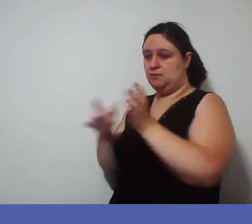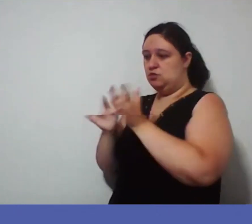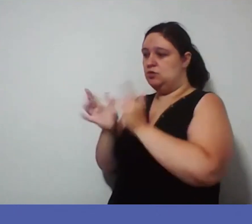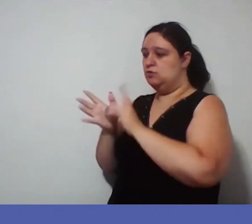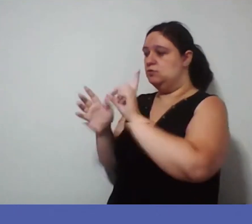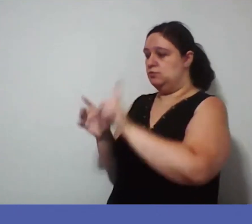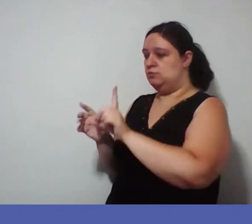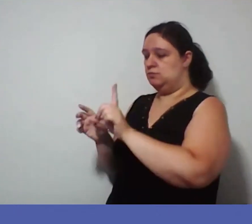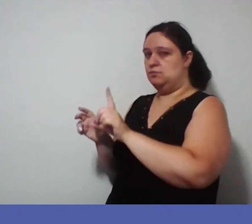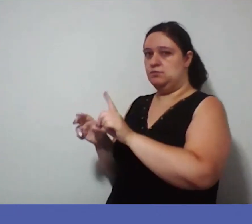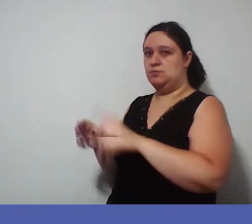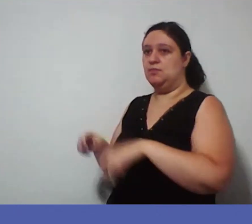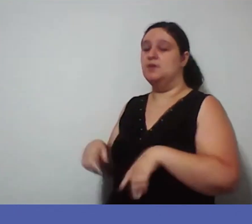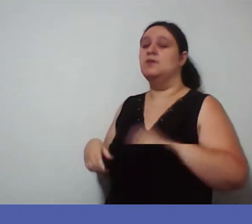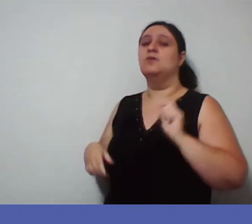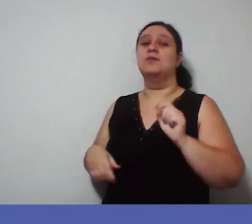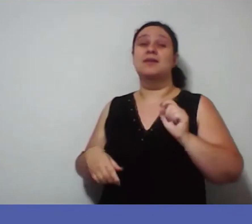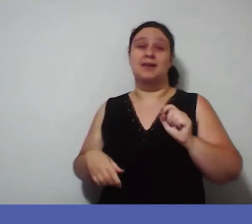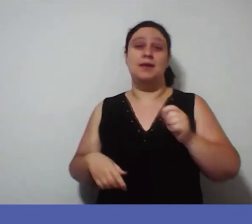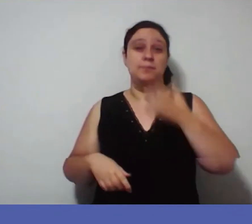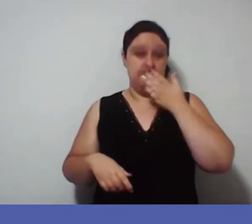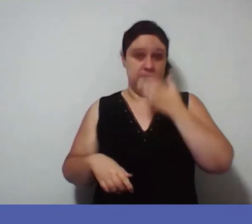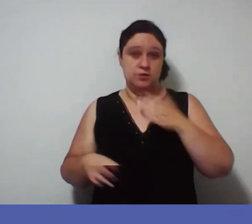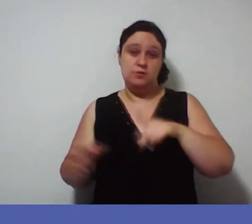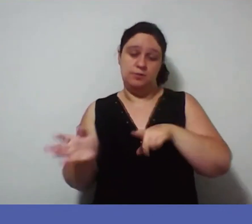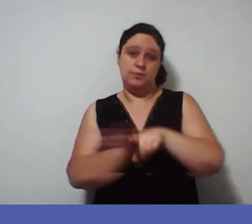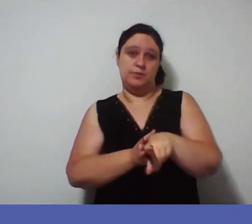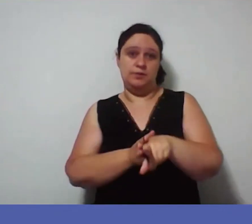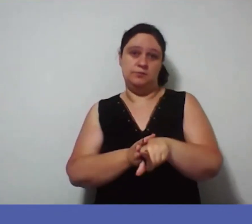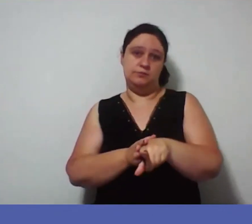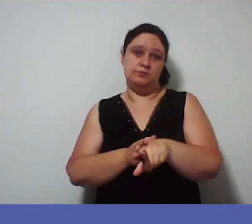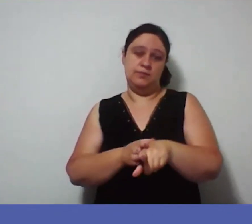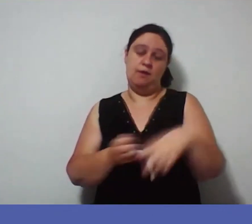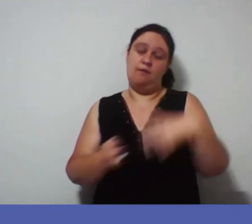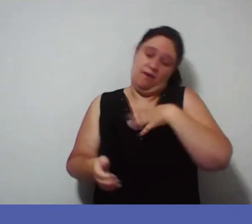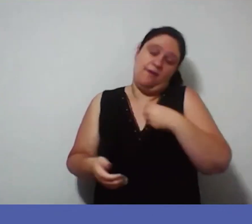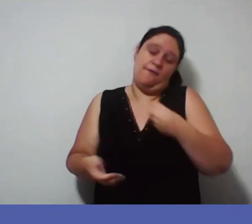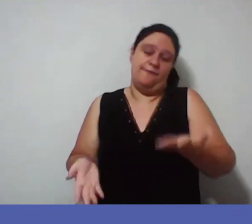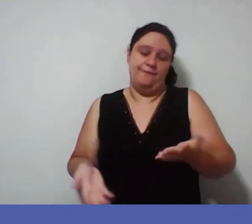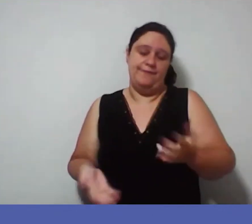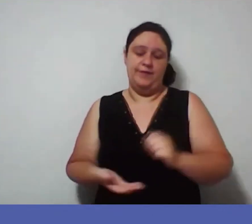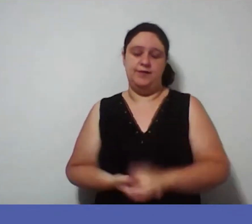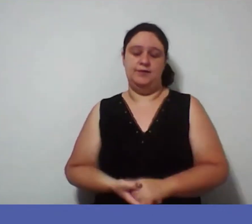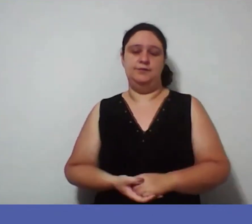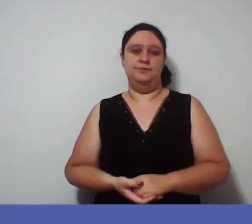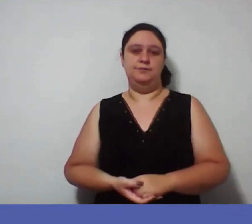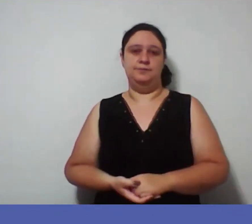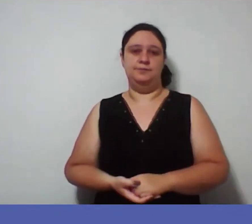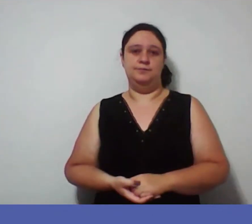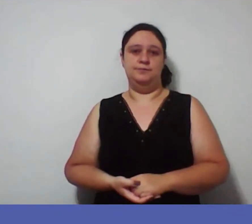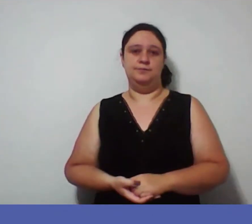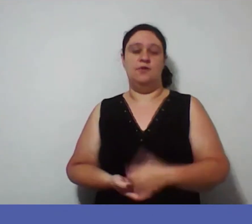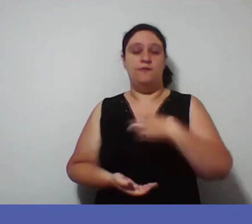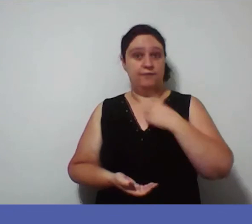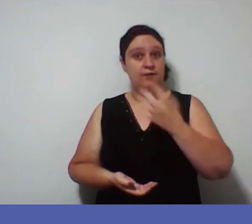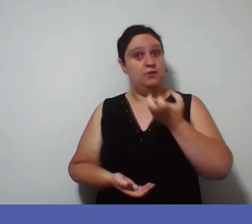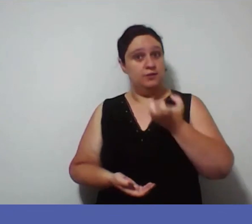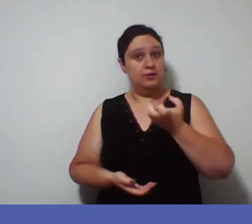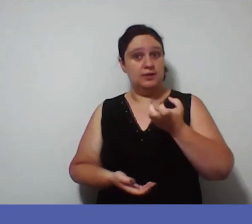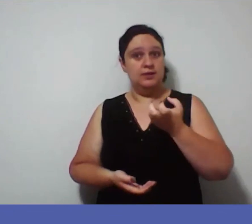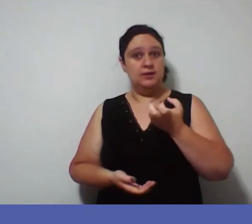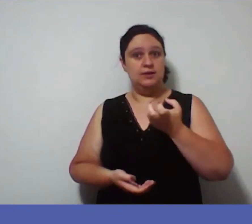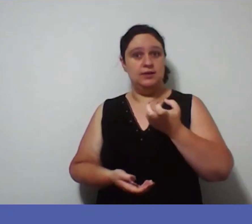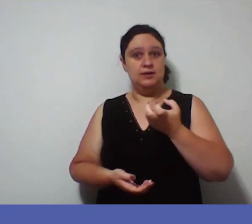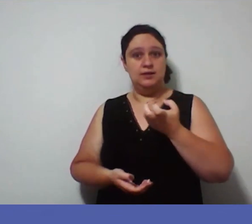mandou perguntar eram os próprios filhos. Eles queriam assentar um à direita e